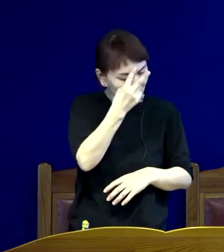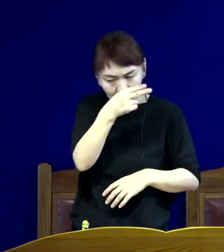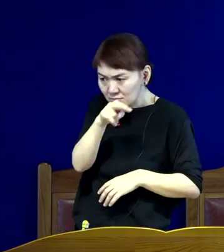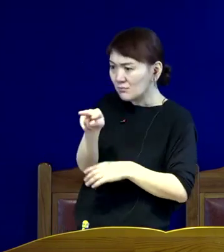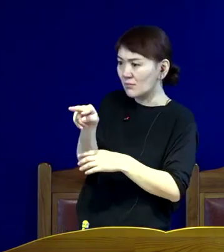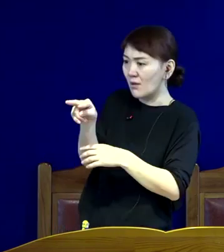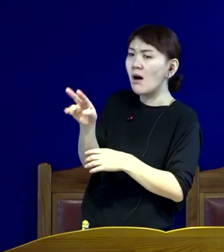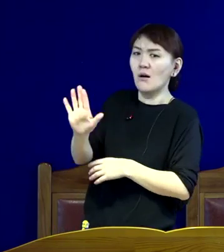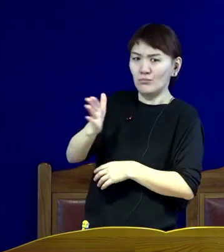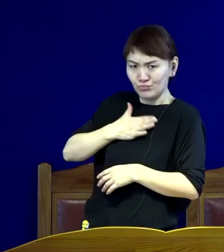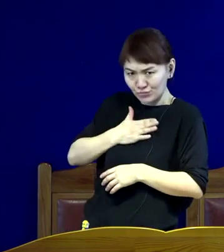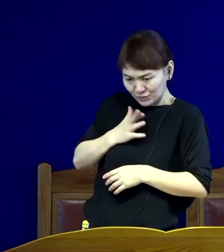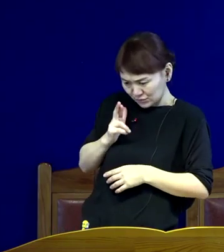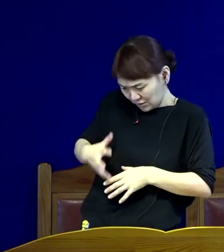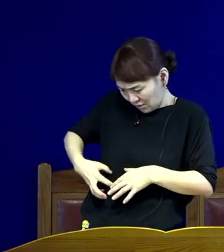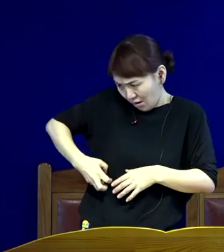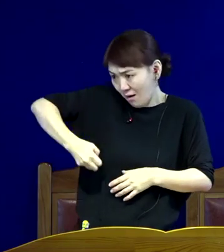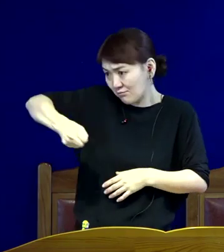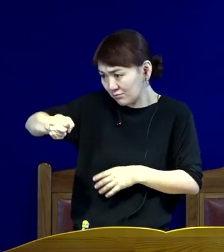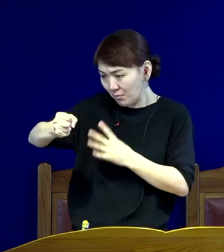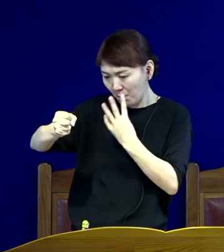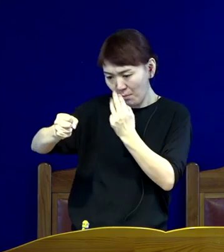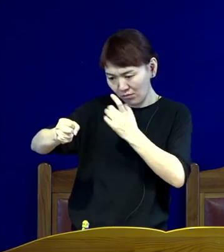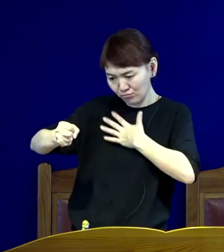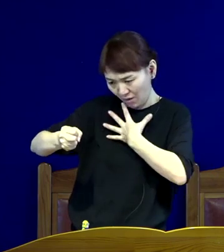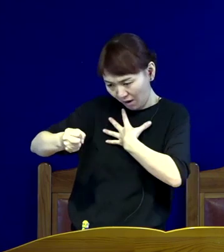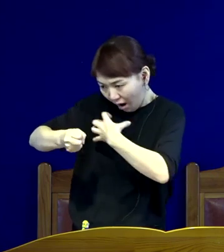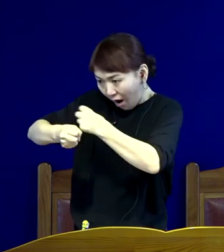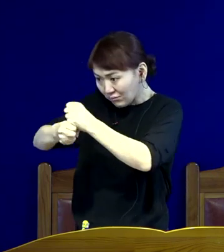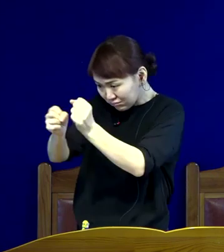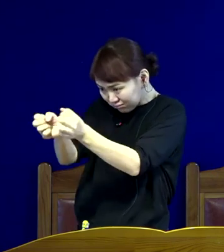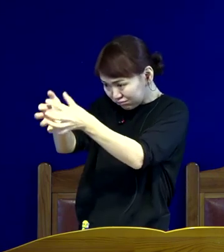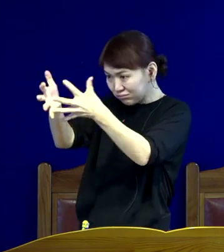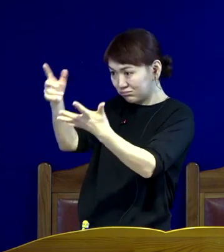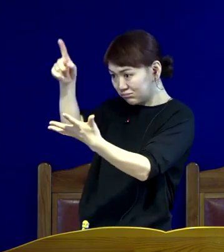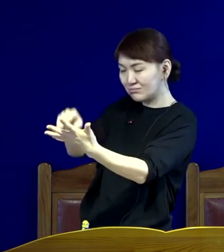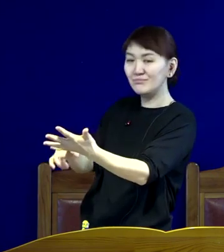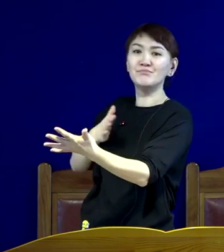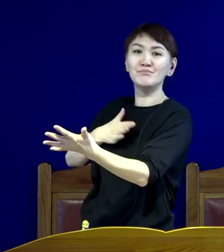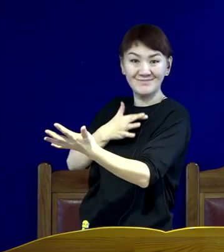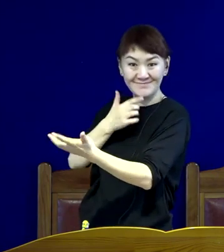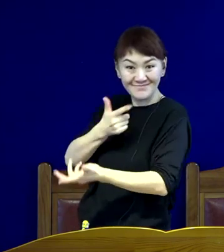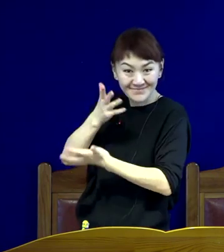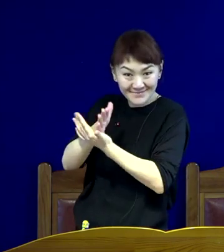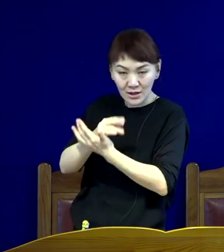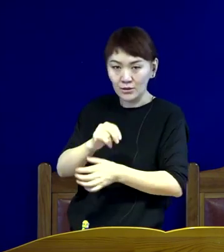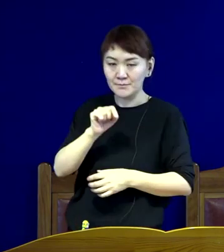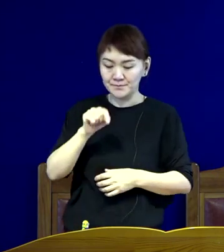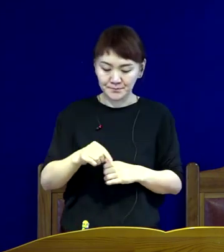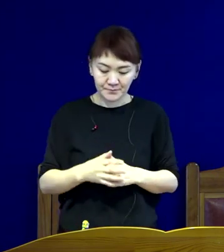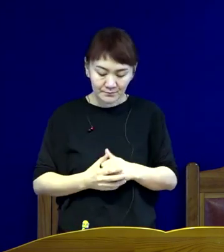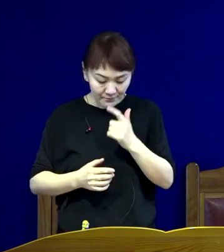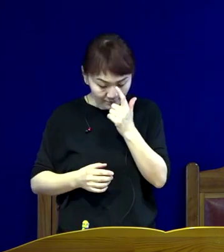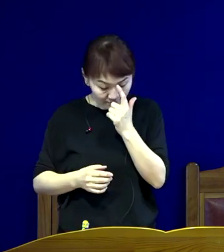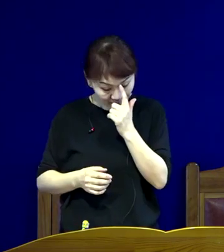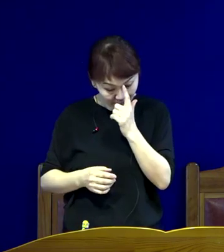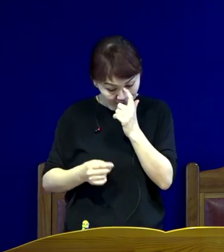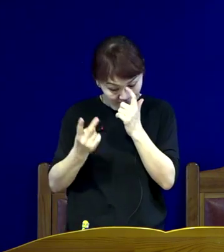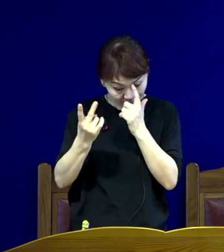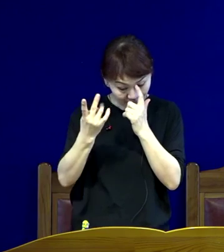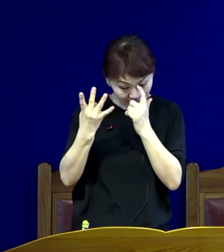말하는 내용도 나오죠. 마스나스 민 아브슨 마히마 그래서 24절에 보면 가르쳐 해. 그게 24절 인실들 남자가 부모를 떠나서